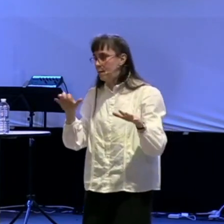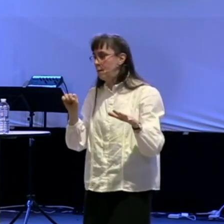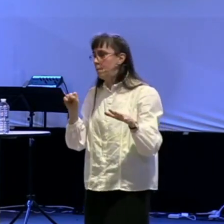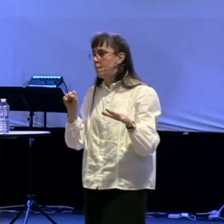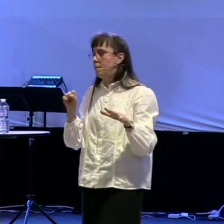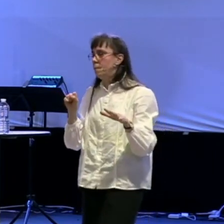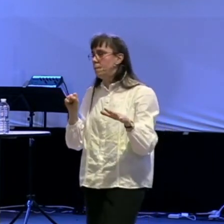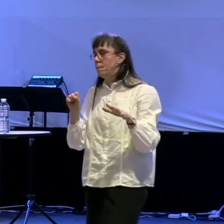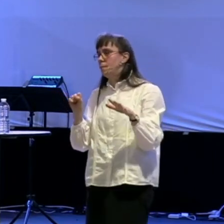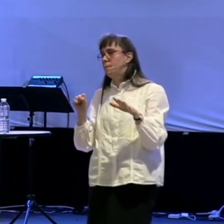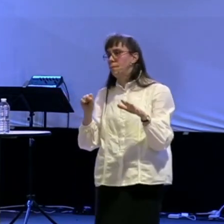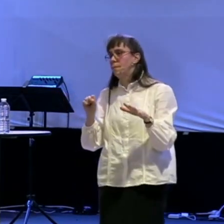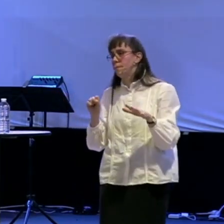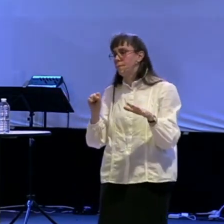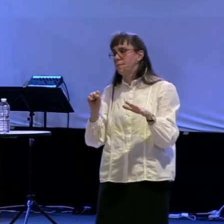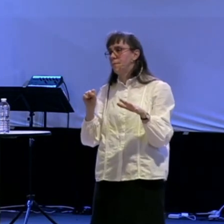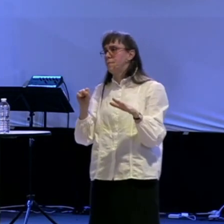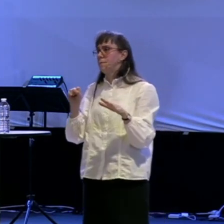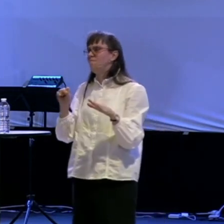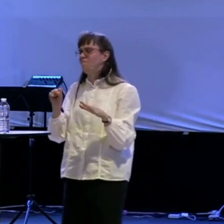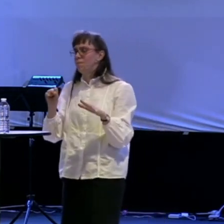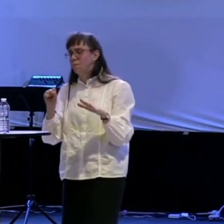manifested. Oh, frères et sœurs,